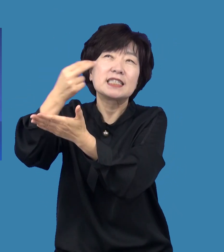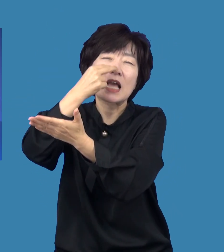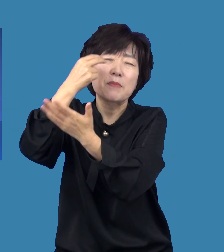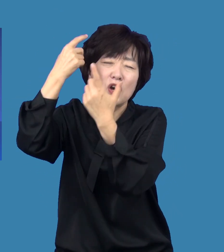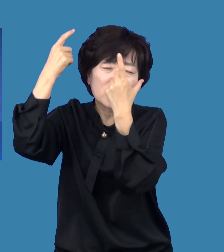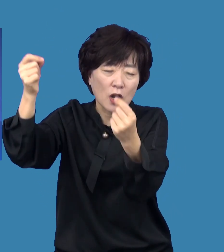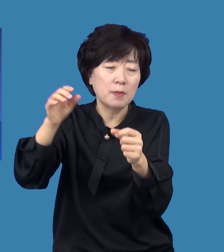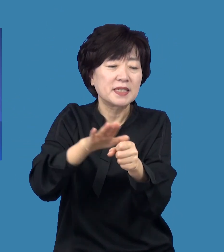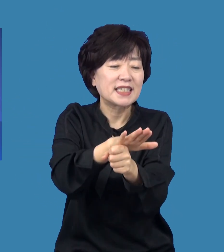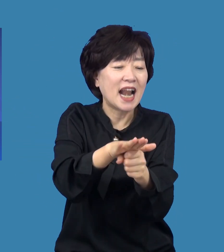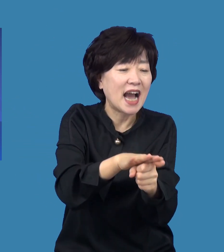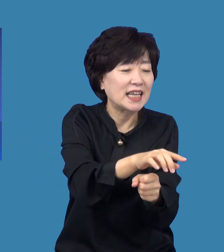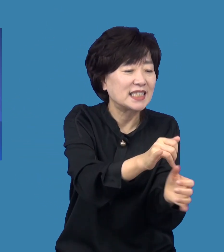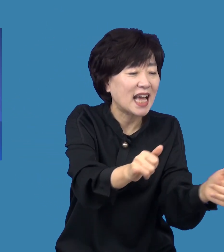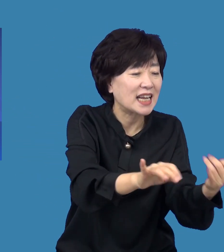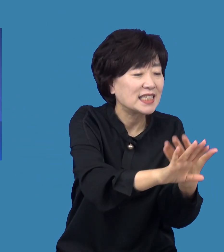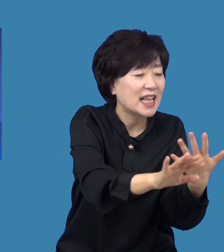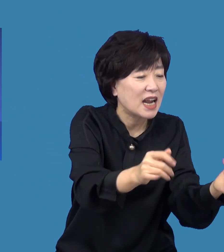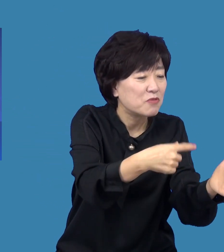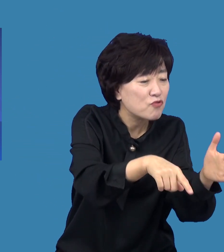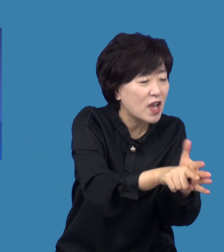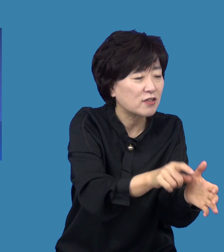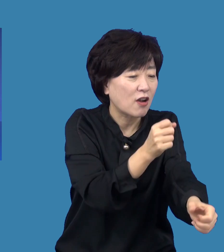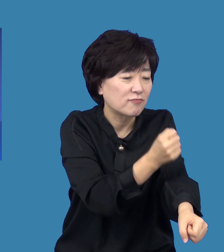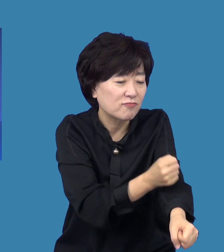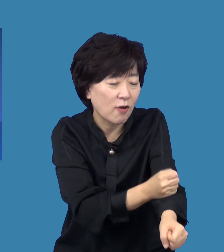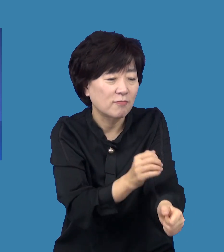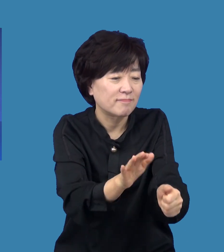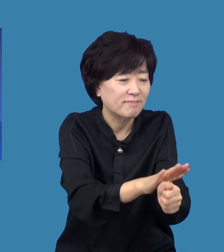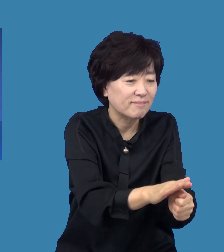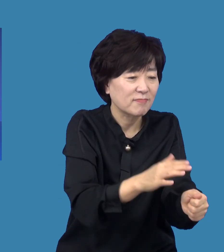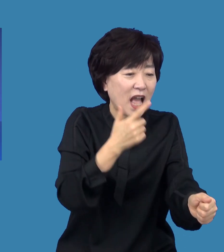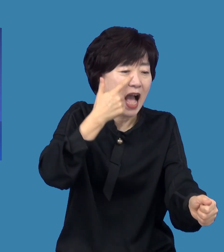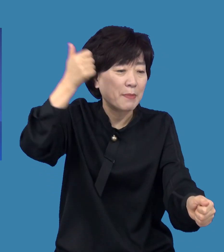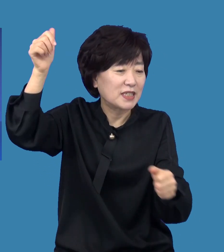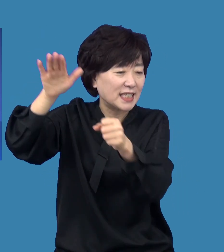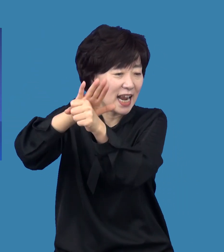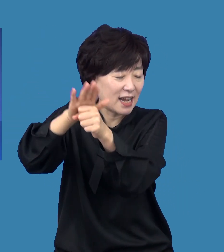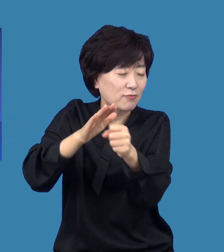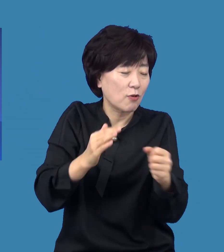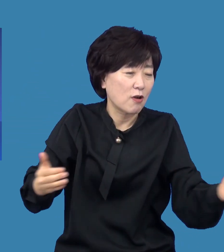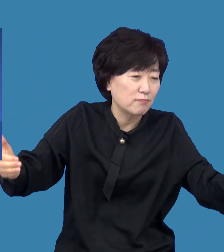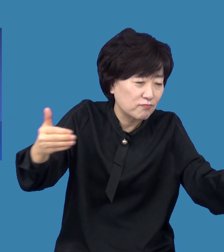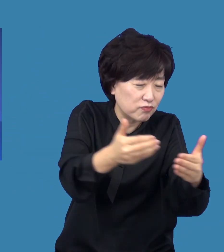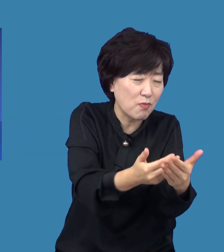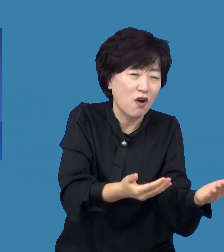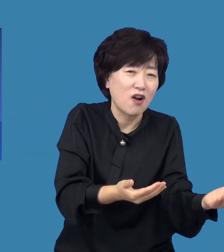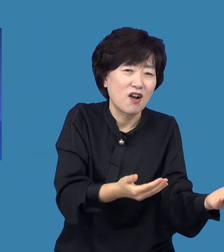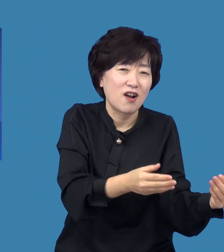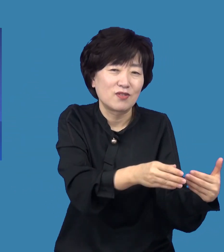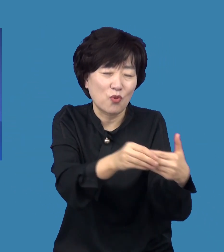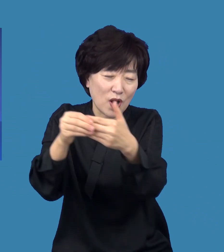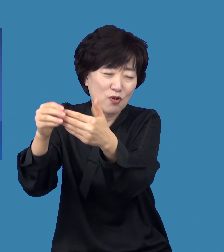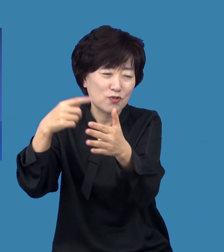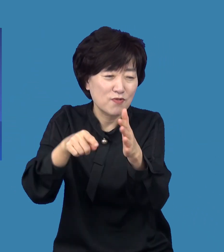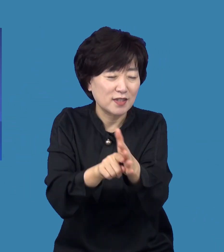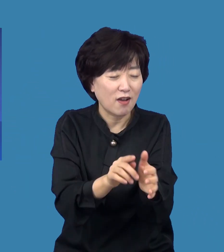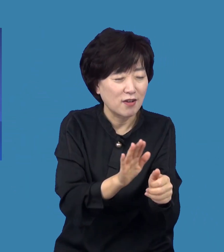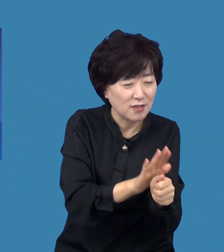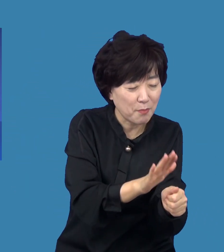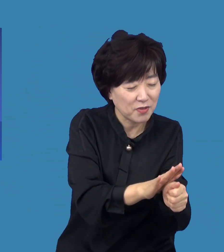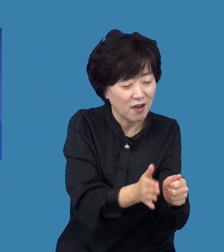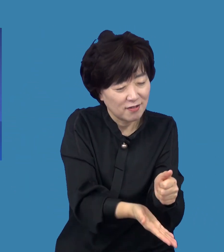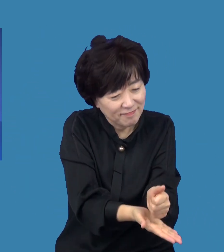수고하고 힘쓰는 거예요. 그 사람들을 아버지의 사랑 가운데로 돌아올 수 있도록 정말 섬기고 사랑하고 땀